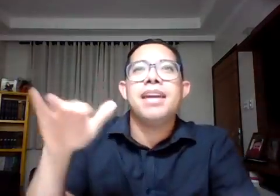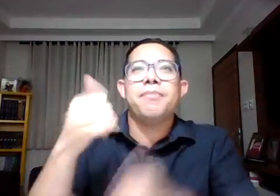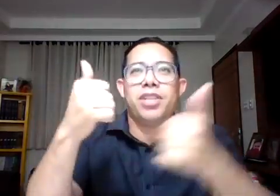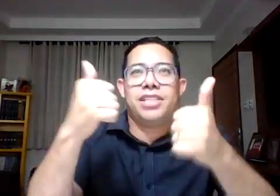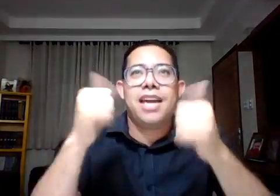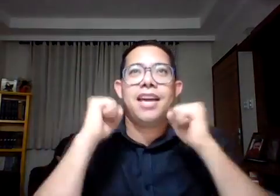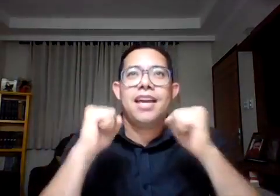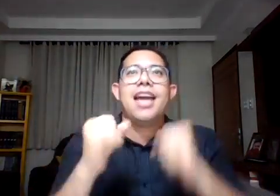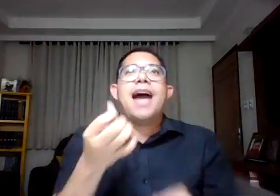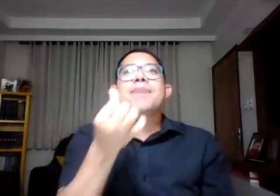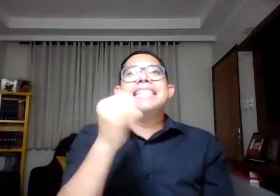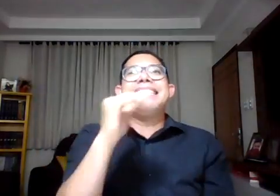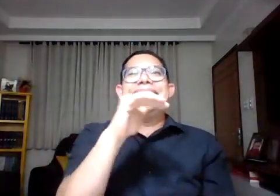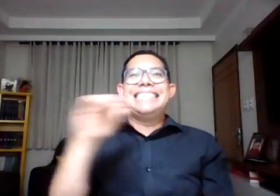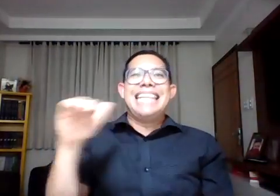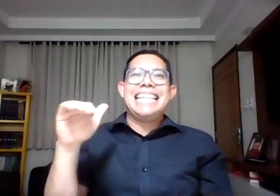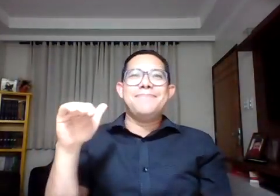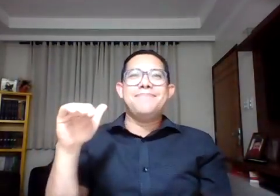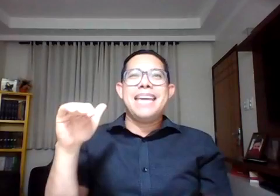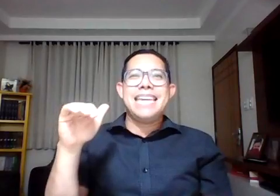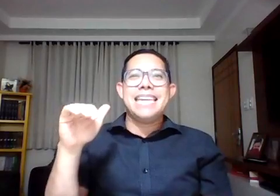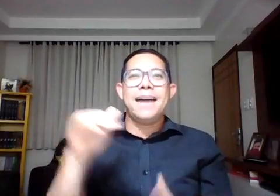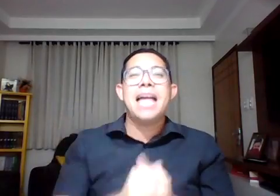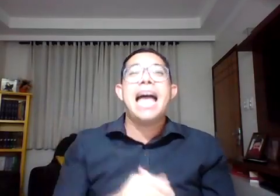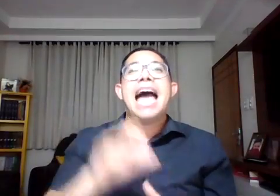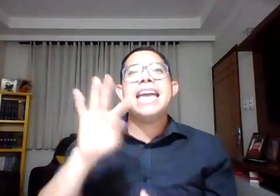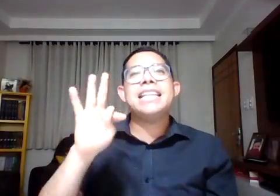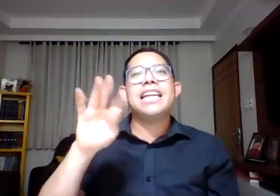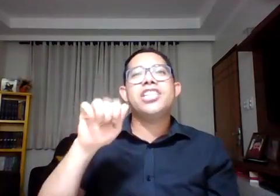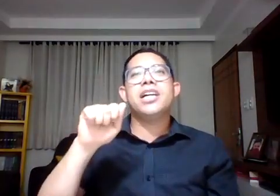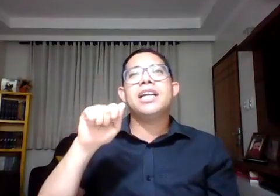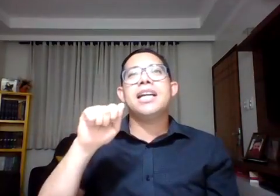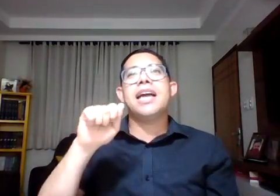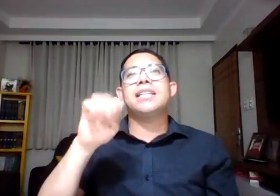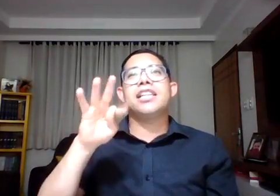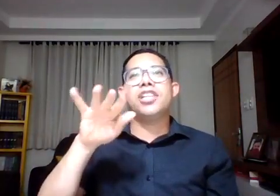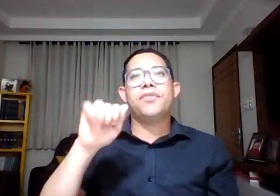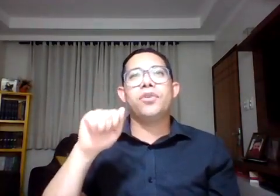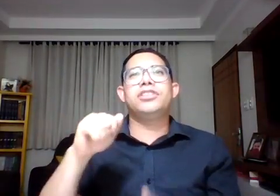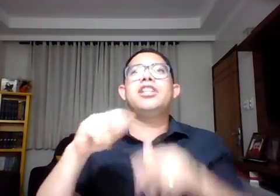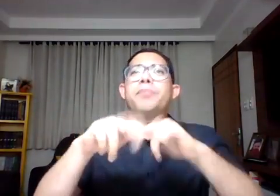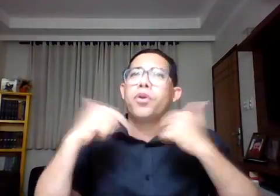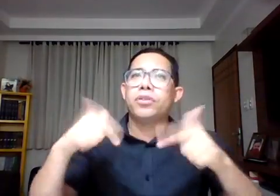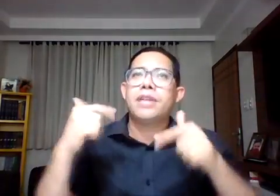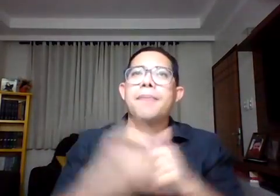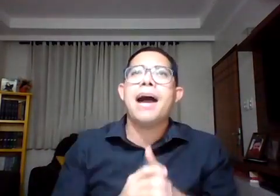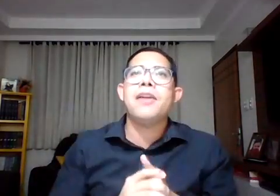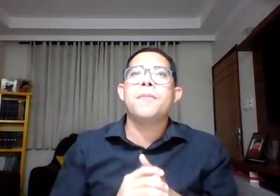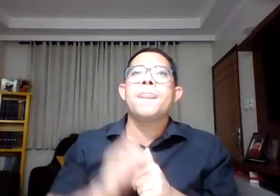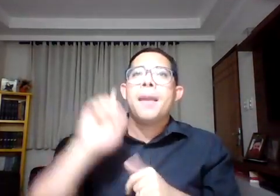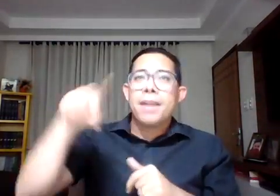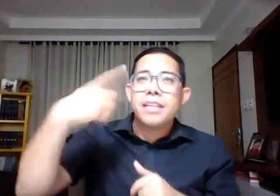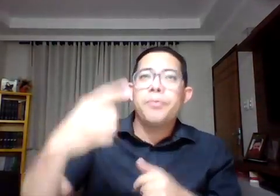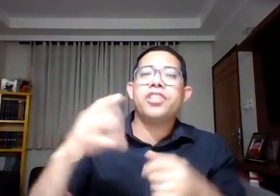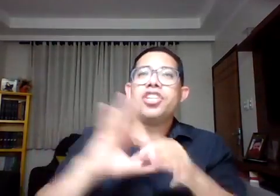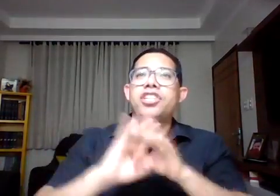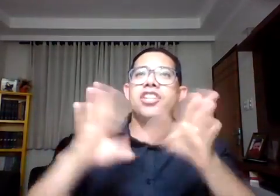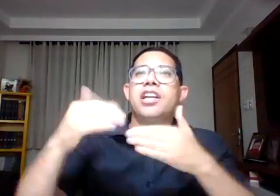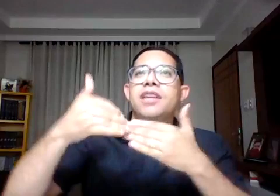Pode ser? Amanhã, 6h30. Aí, Tatiana, né? A Tatiana falou assim que por conta do trabalho, mas depois a gente deixa livre aqui